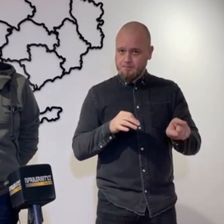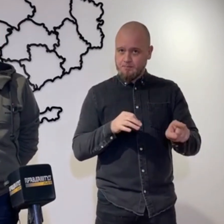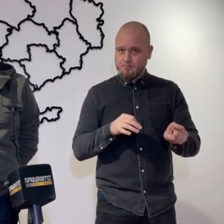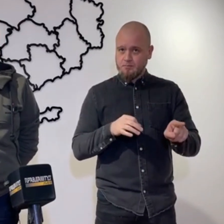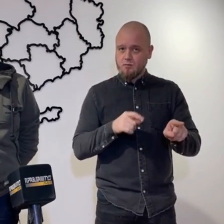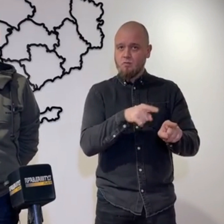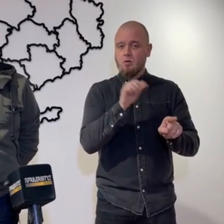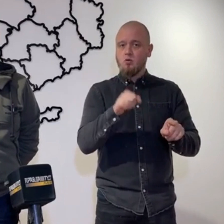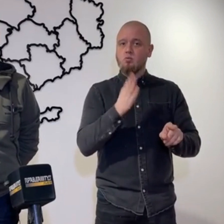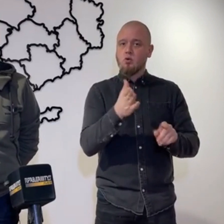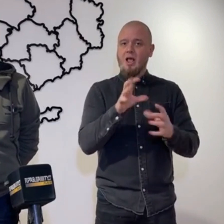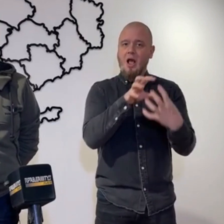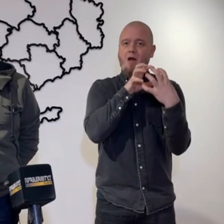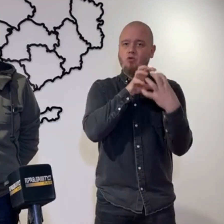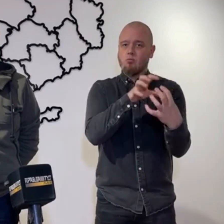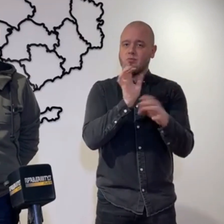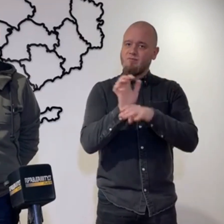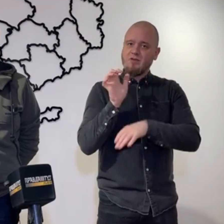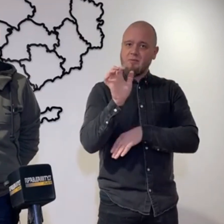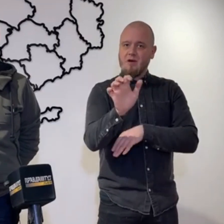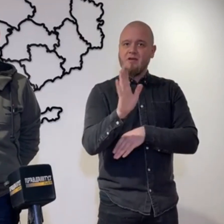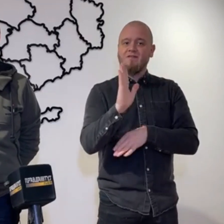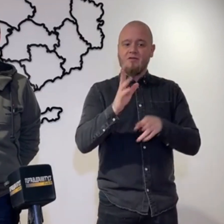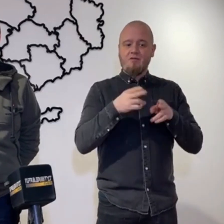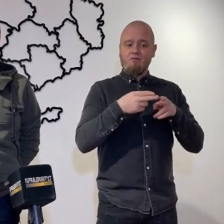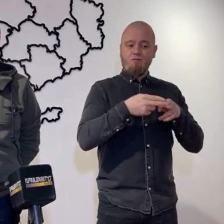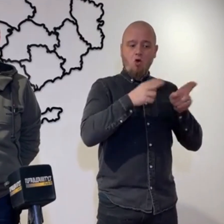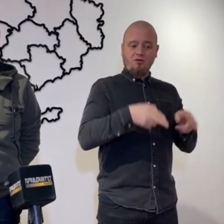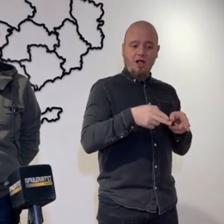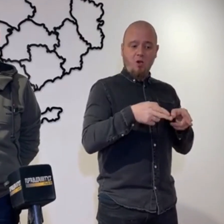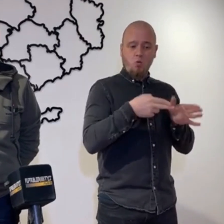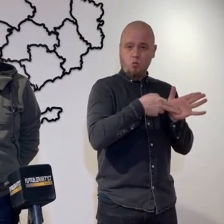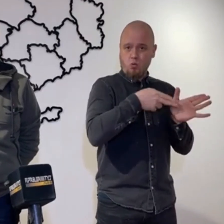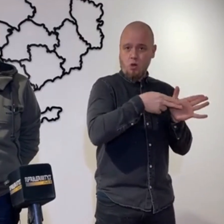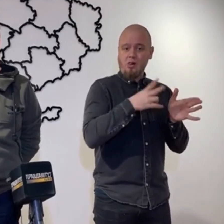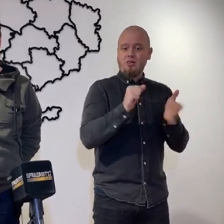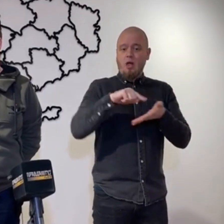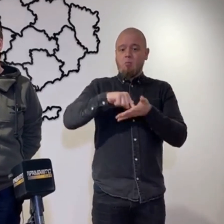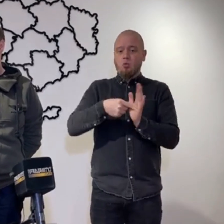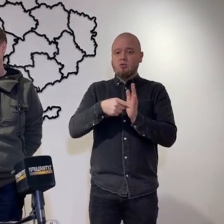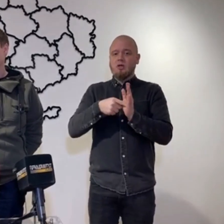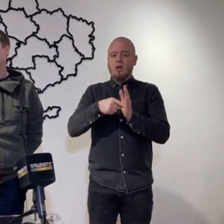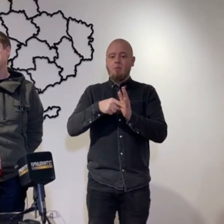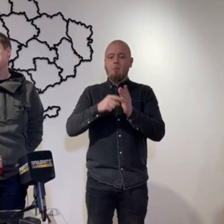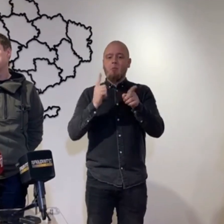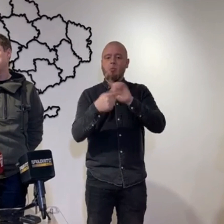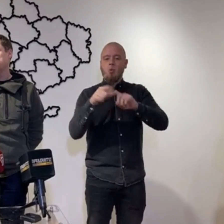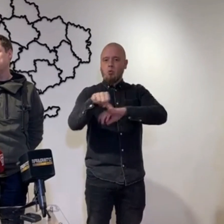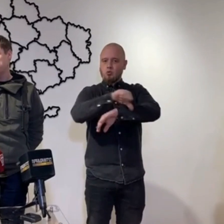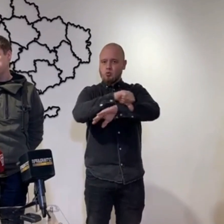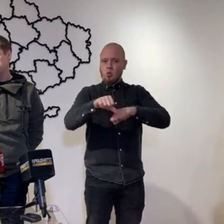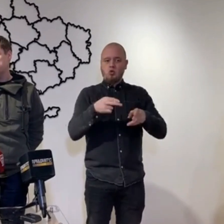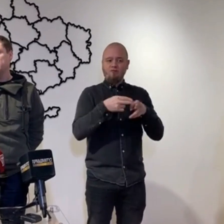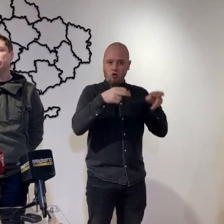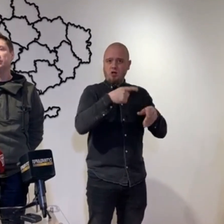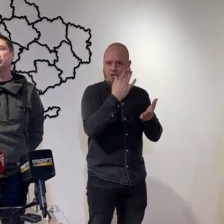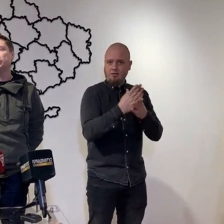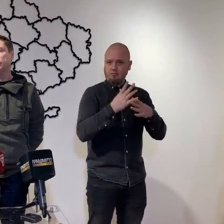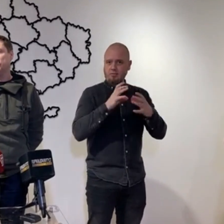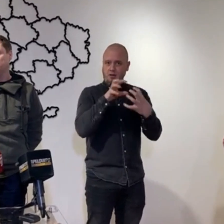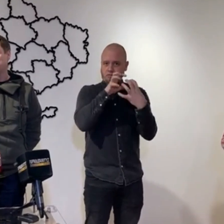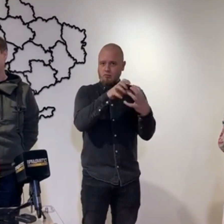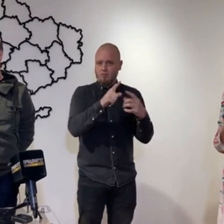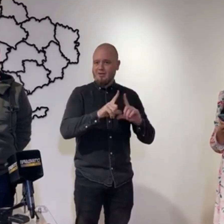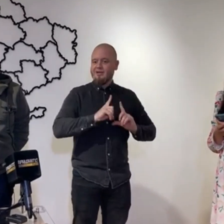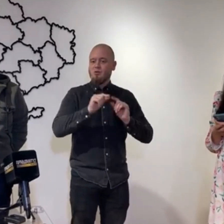Кілька варіантів. Вони можуть бути автобусами відправлені з вокзалу на пункти пропуску піші. Так, з вокзалу діють такі рейси, вони їдуть